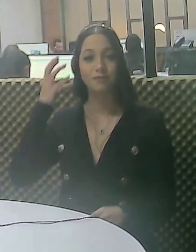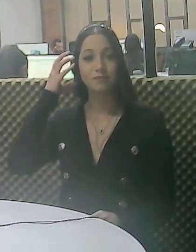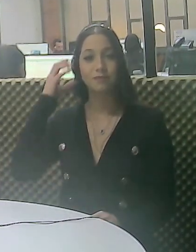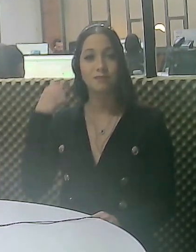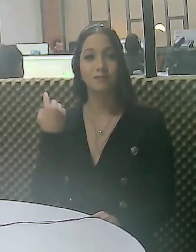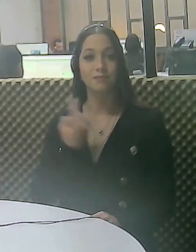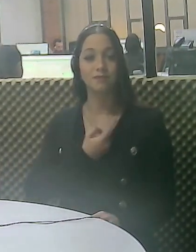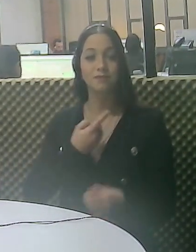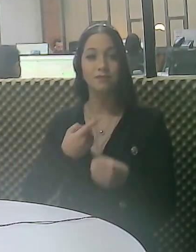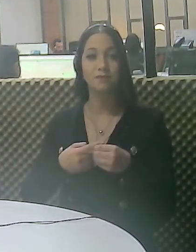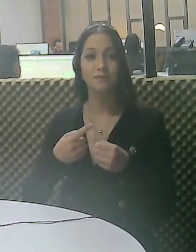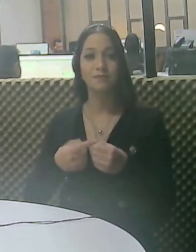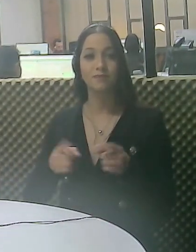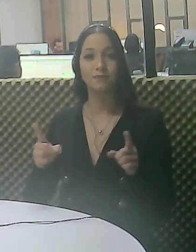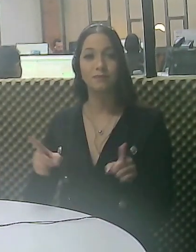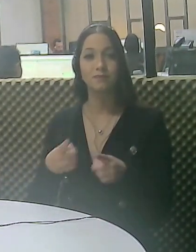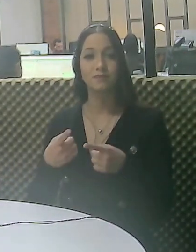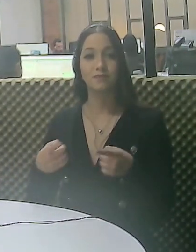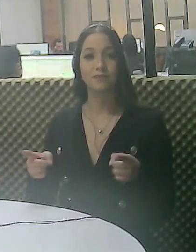Rádio Nossa Cidade.